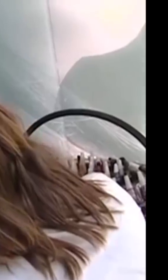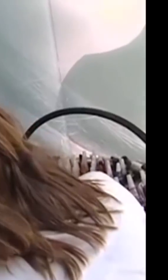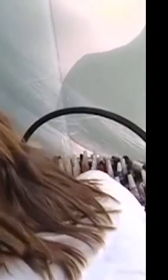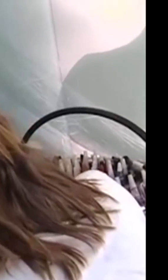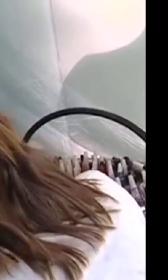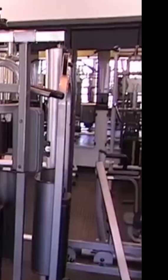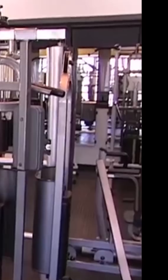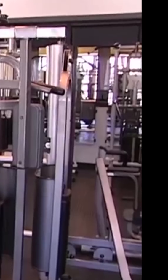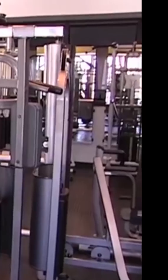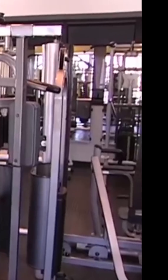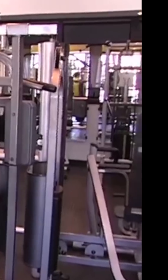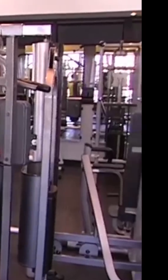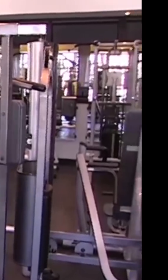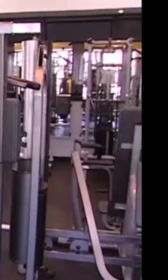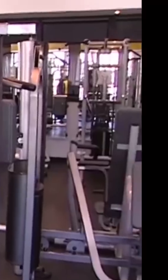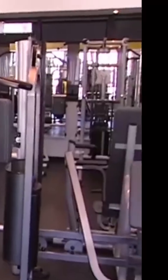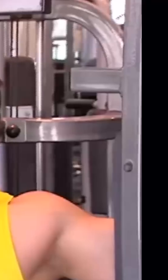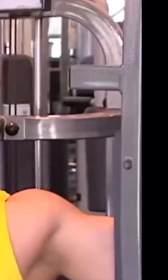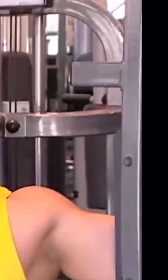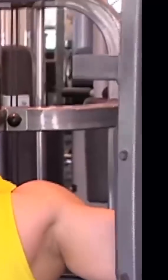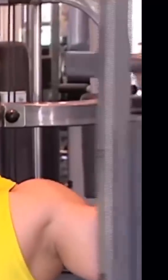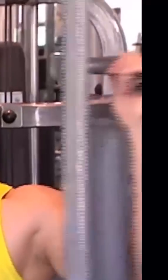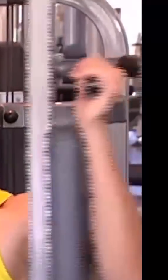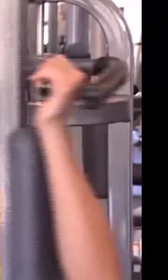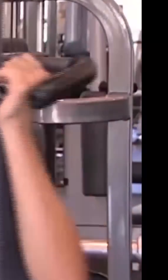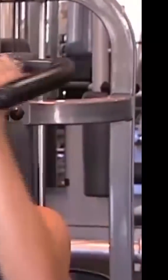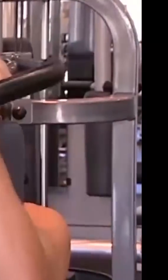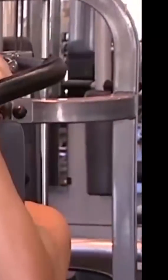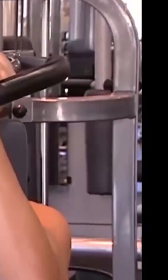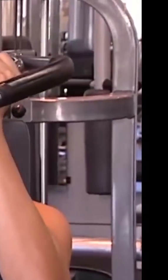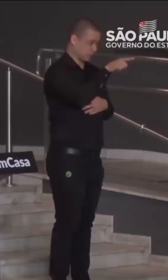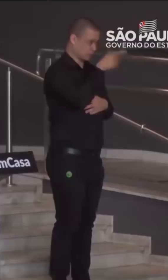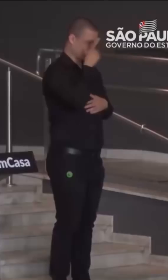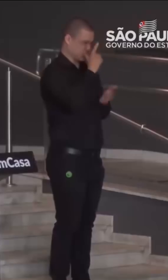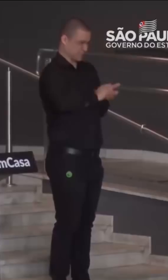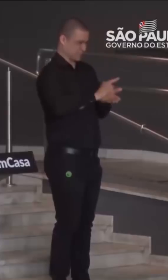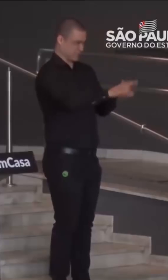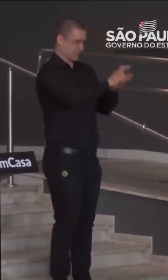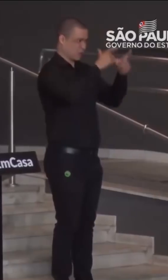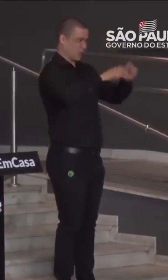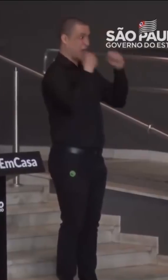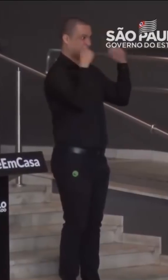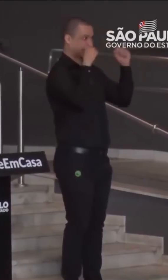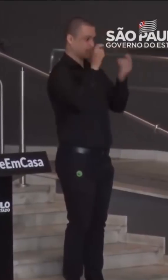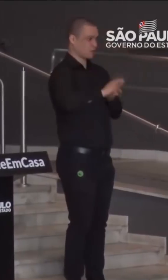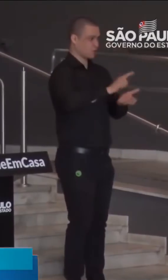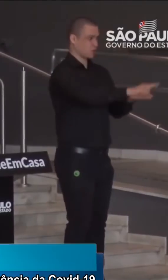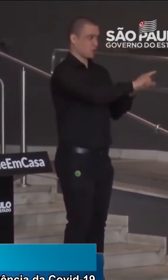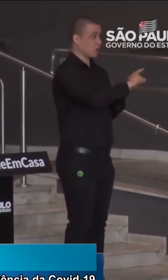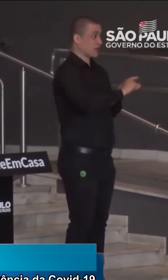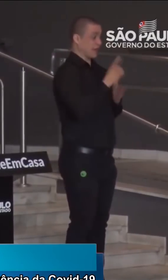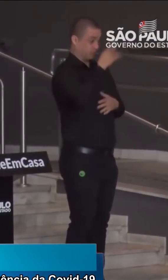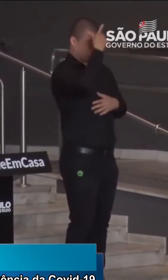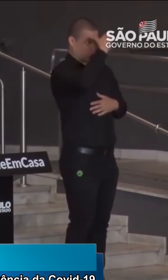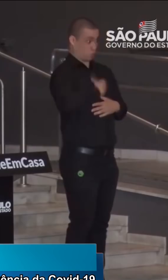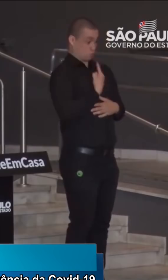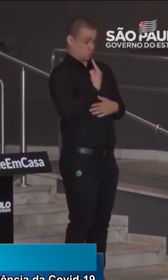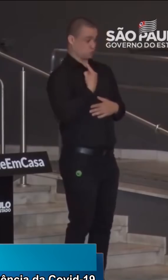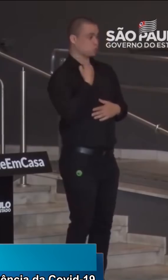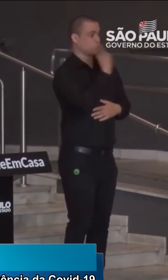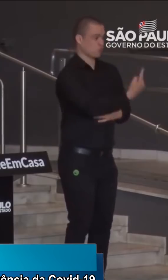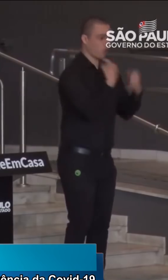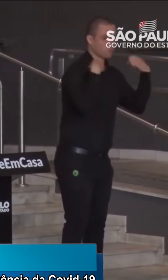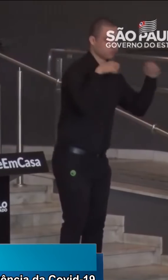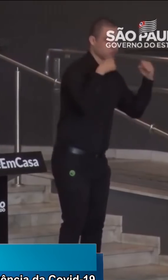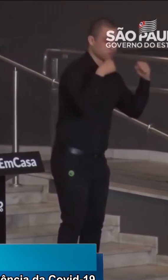esse contato ocorre o tempo todo para você e higienizar em seu ambiente ele teria que ser feito a a cada uso